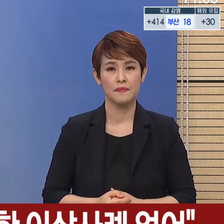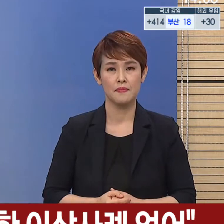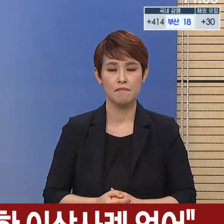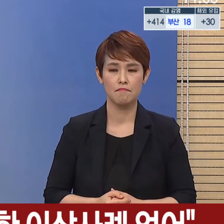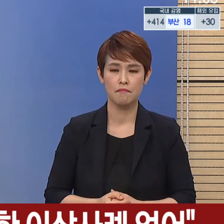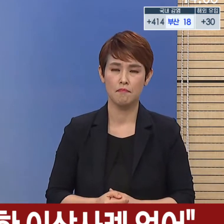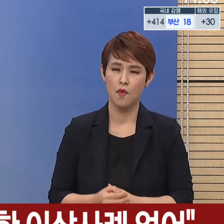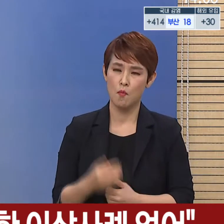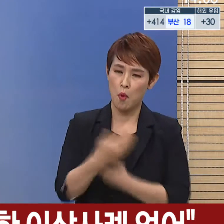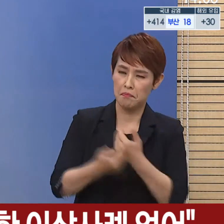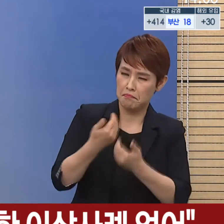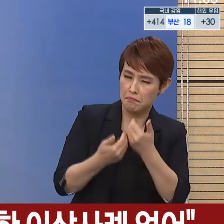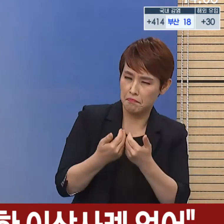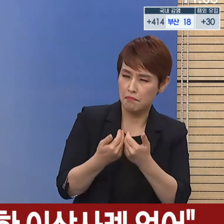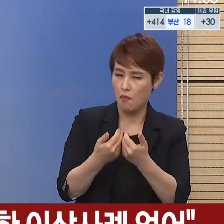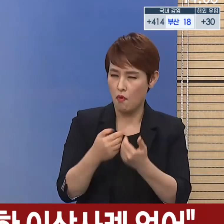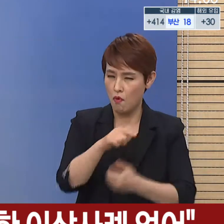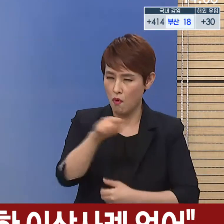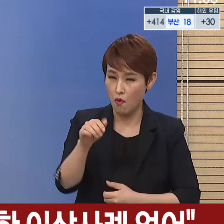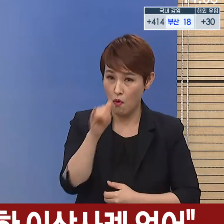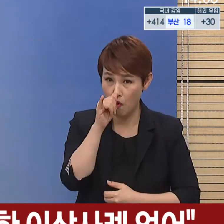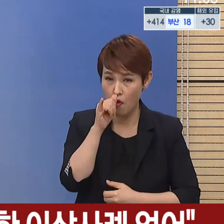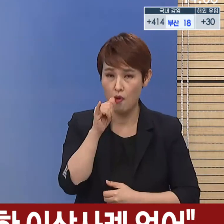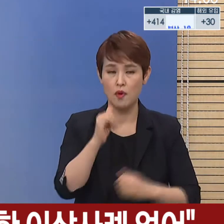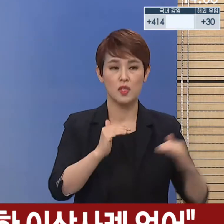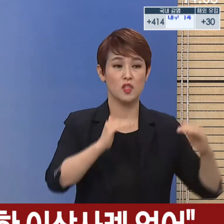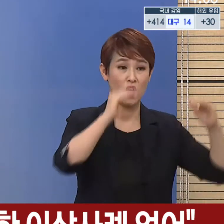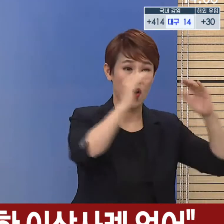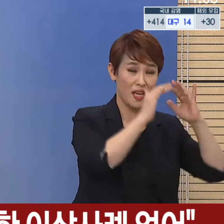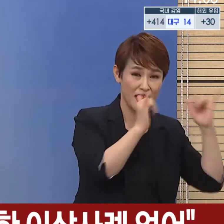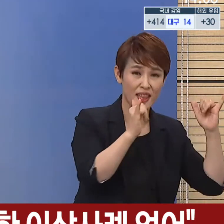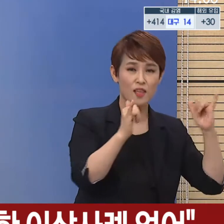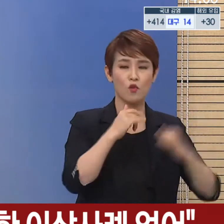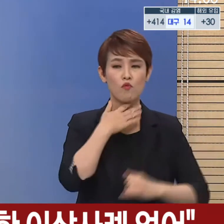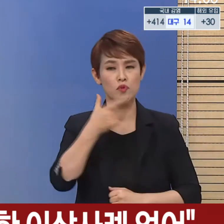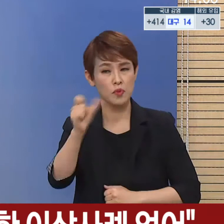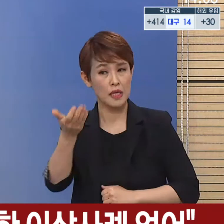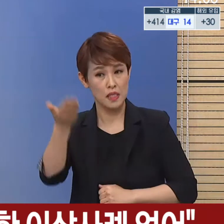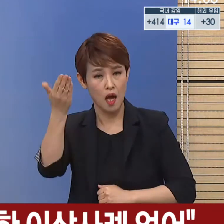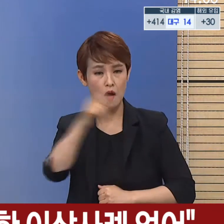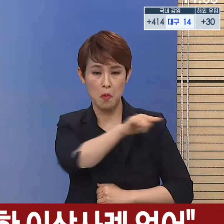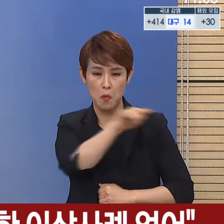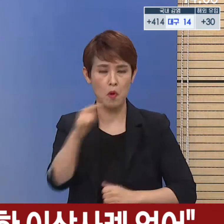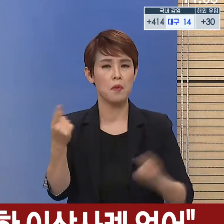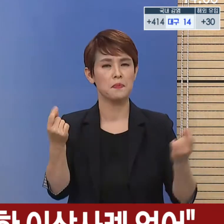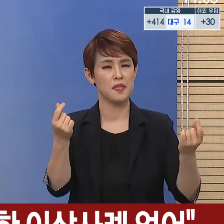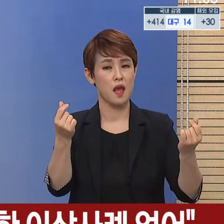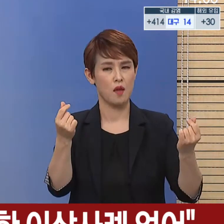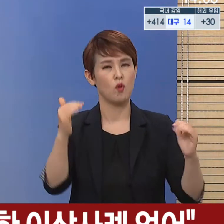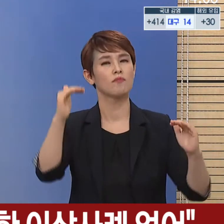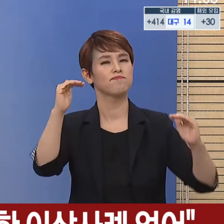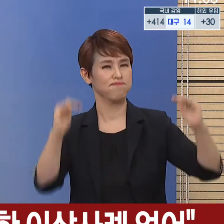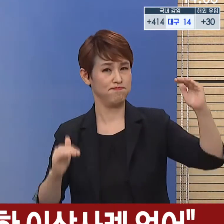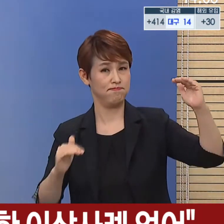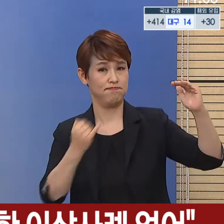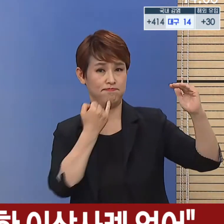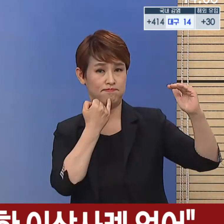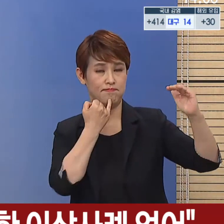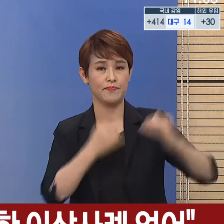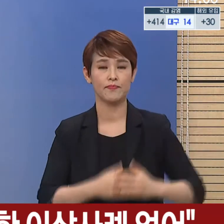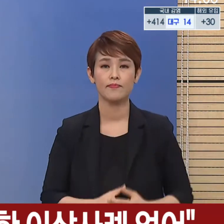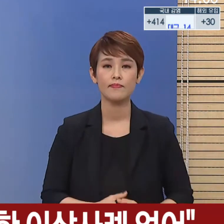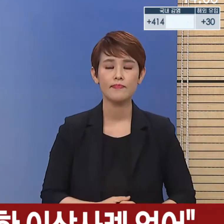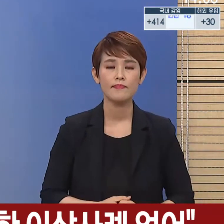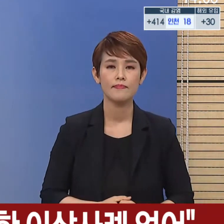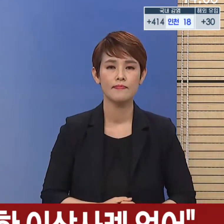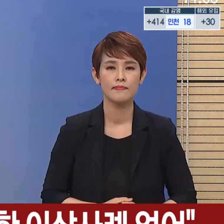예측되지 않은 이상 사례 발생률은 성인군과 비교했을 때 유사하거나 낮은 수준이었습니다.